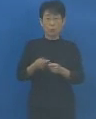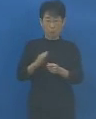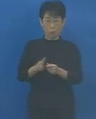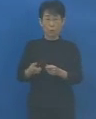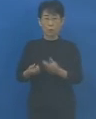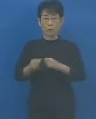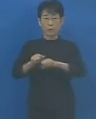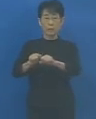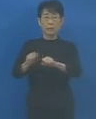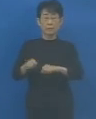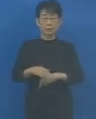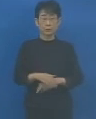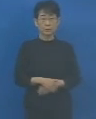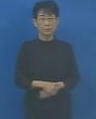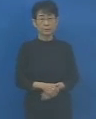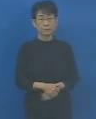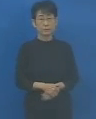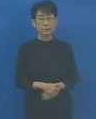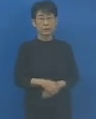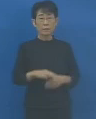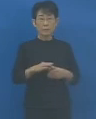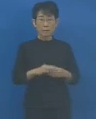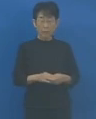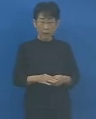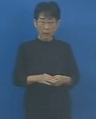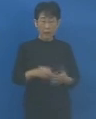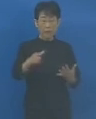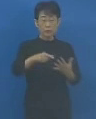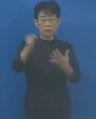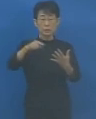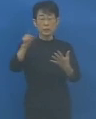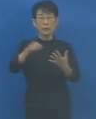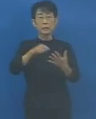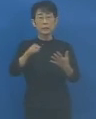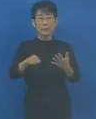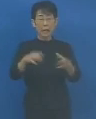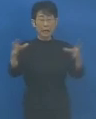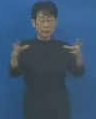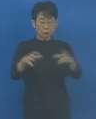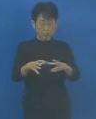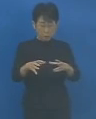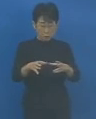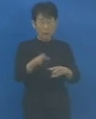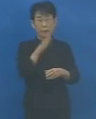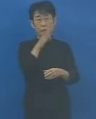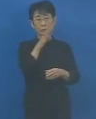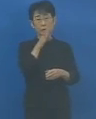。ですから推薦人が集まるのは確実と思っております。